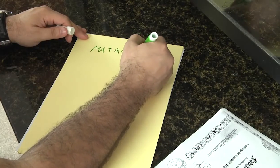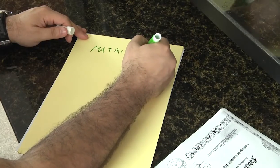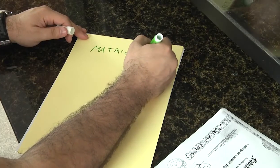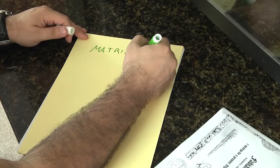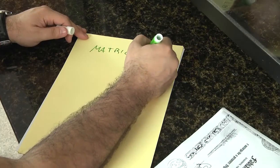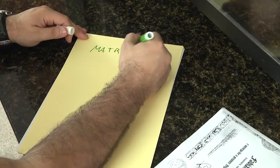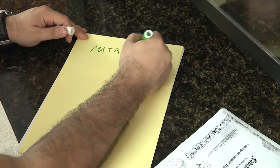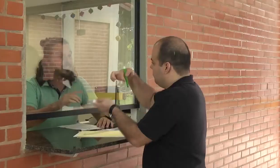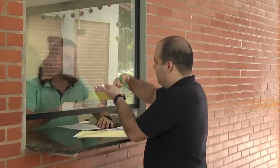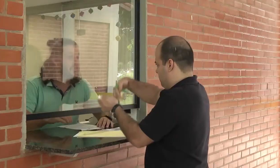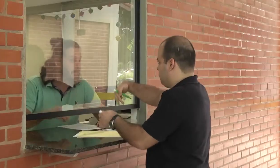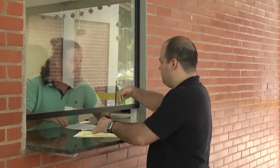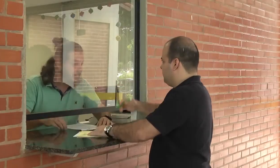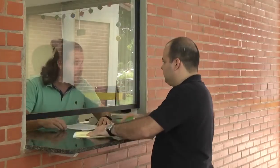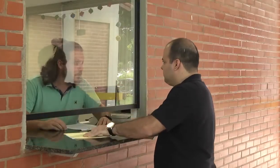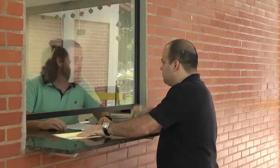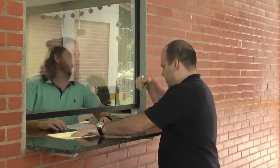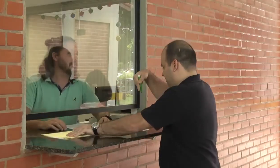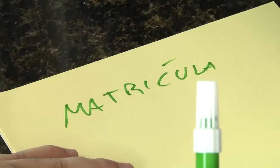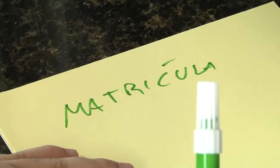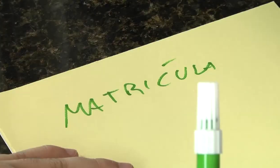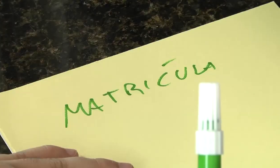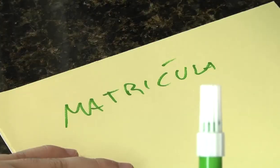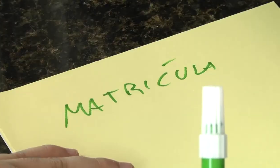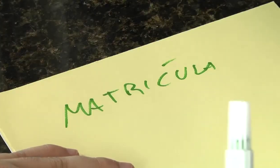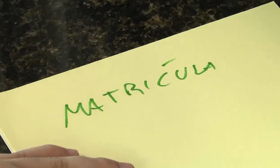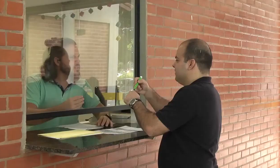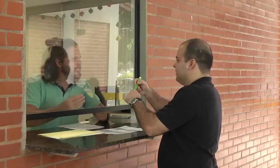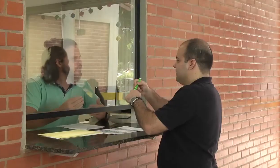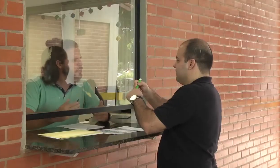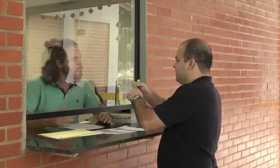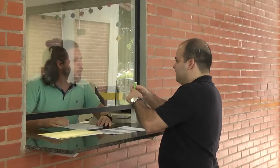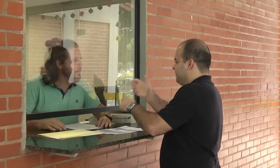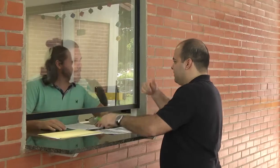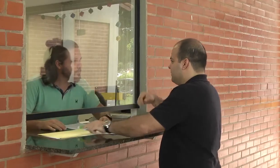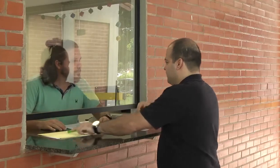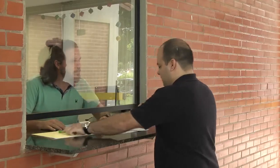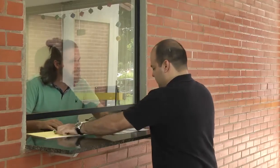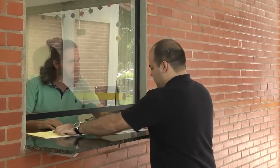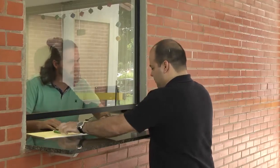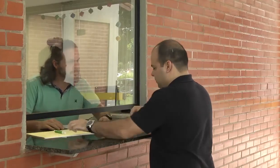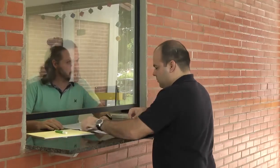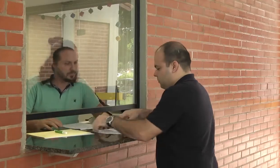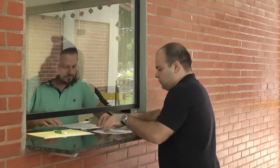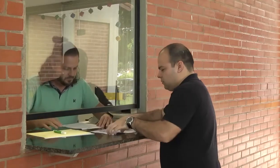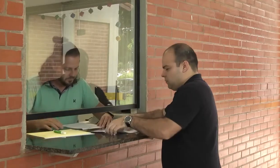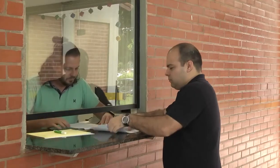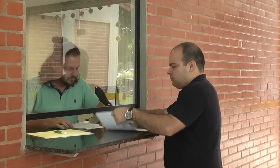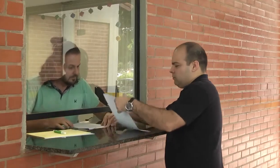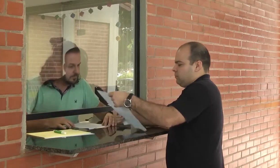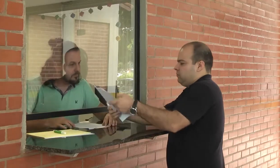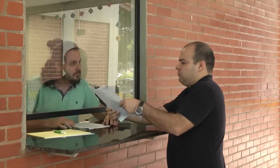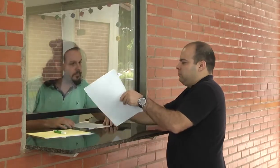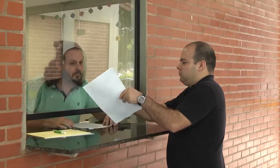Ah, você quer fazer a matrícula? Você trouxe os documentos? Aqui.